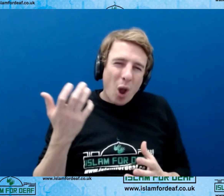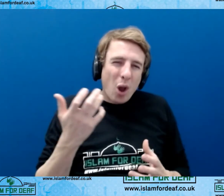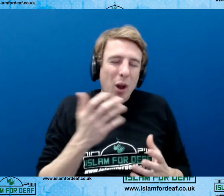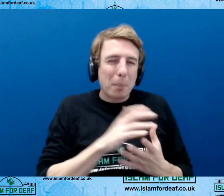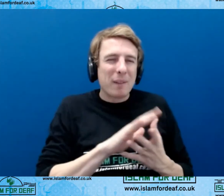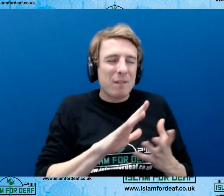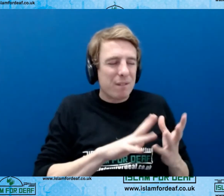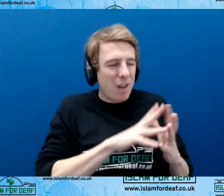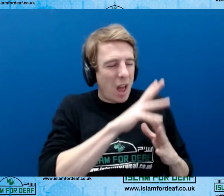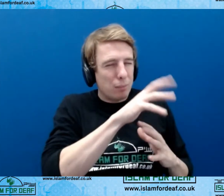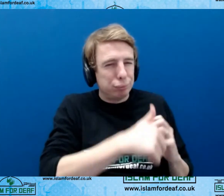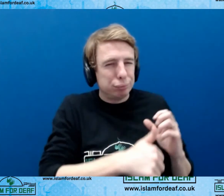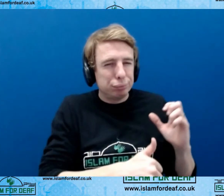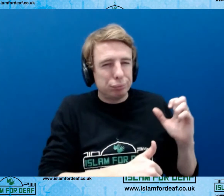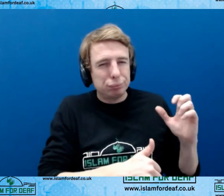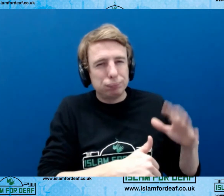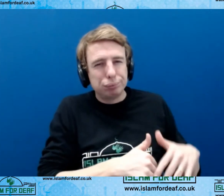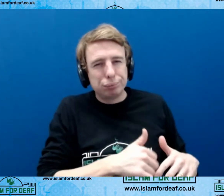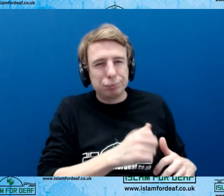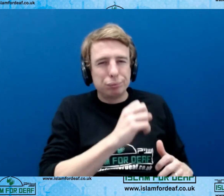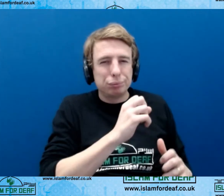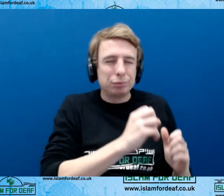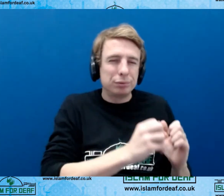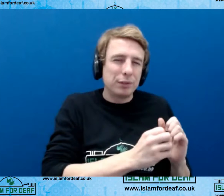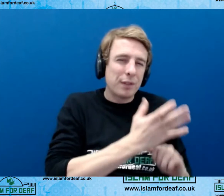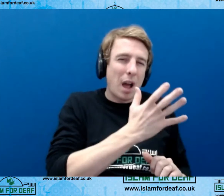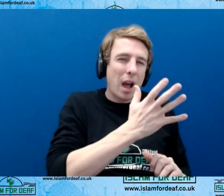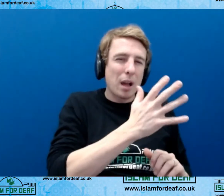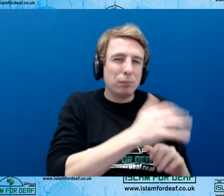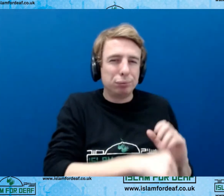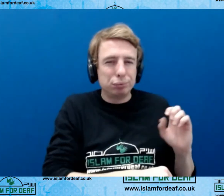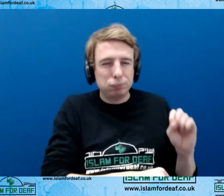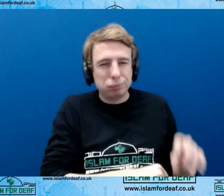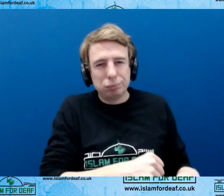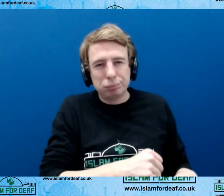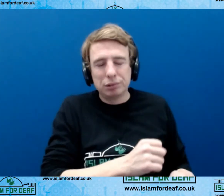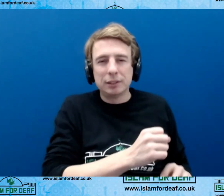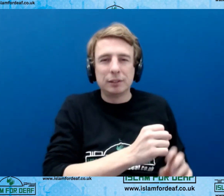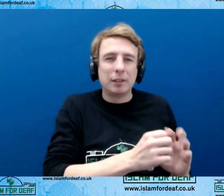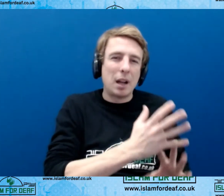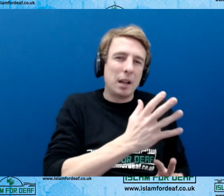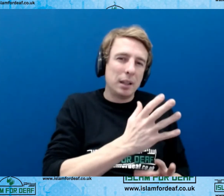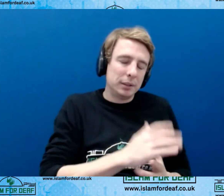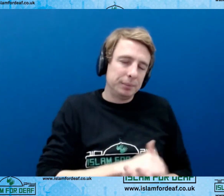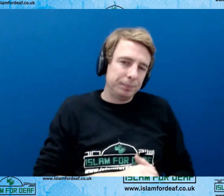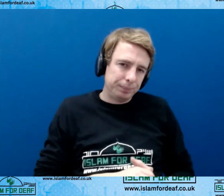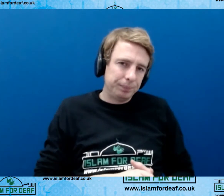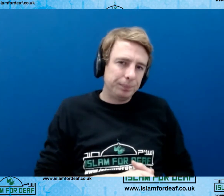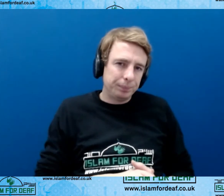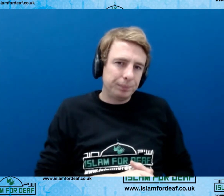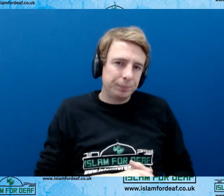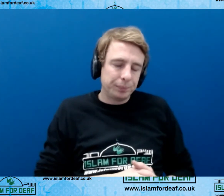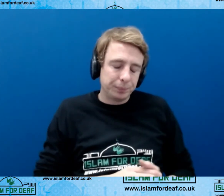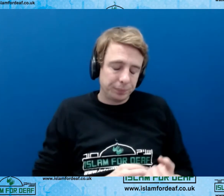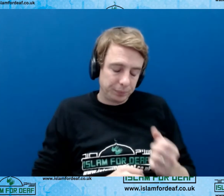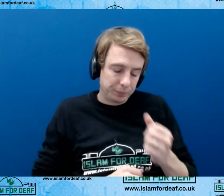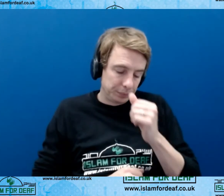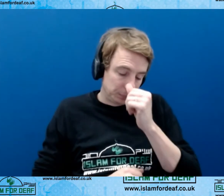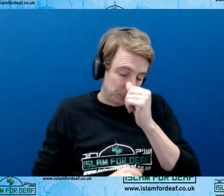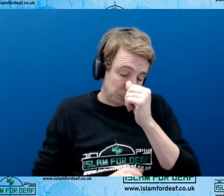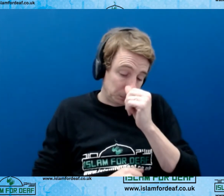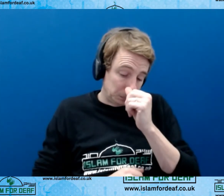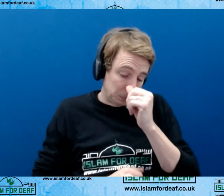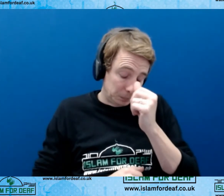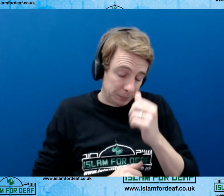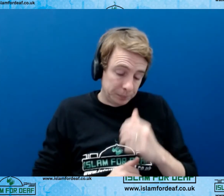للتهويل. And then Allah the Most High, He makes this the affair of this crushing